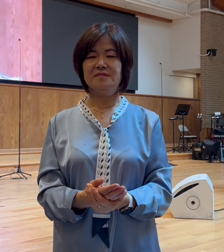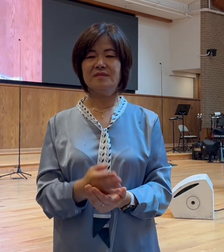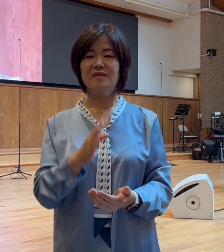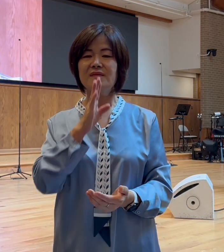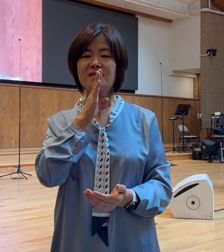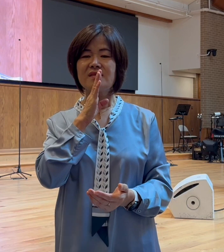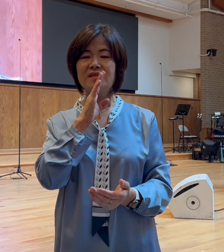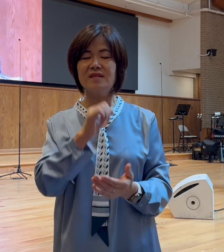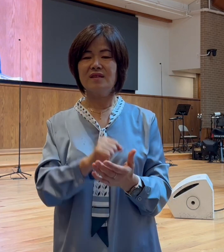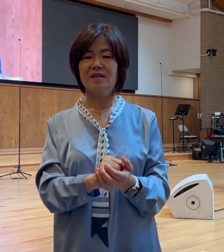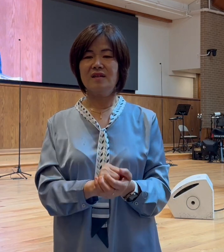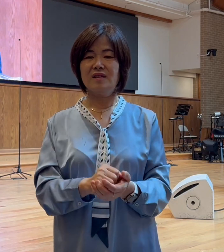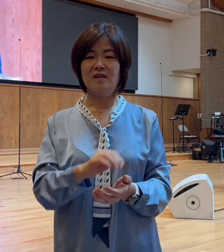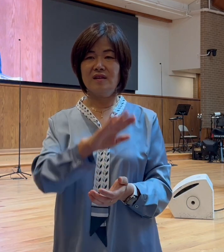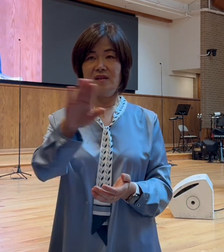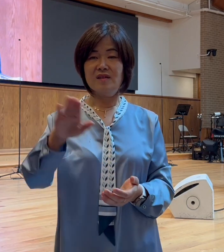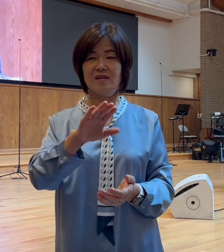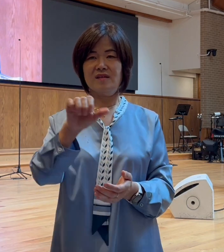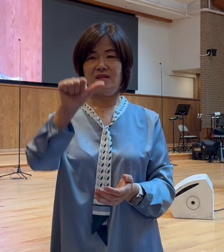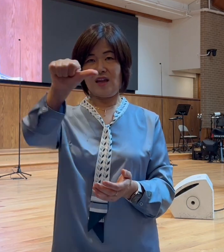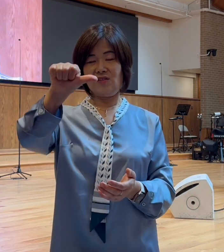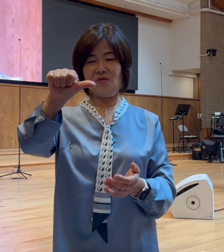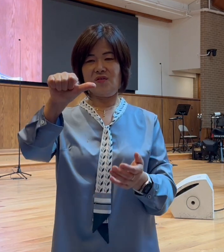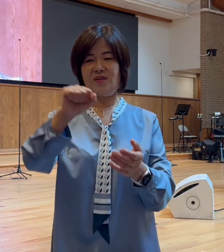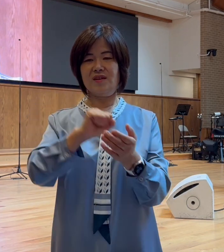가운데 있는 이제 4개, 5개 이제